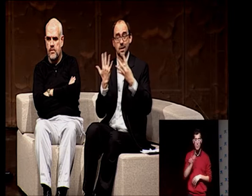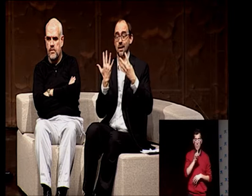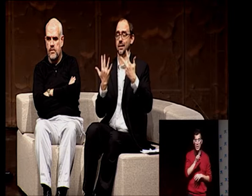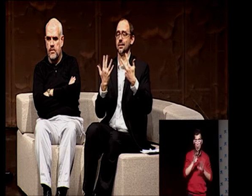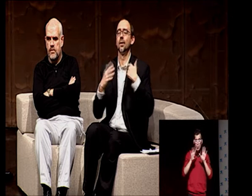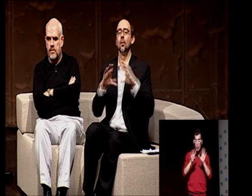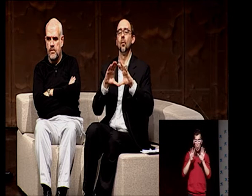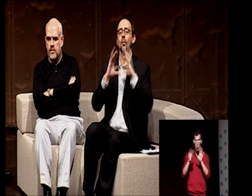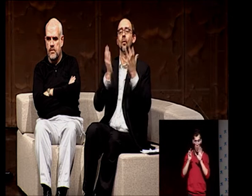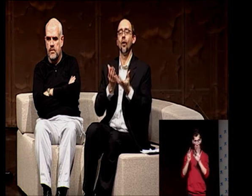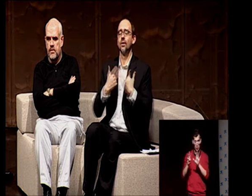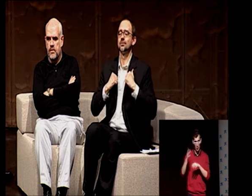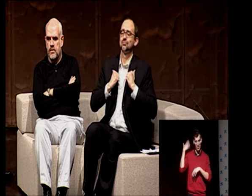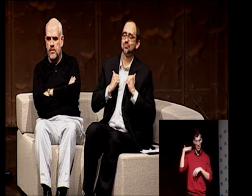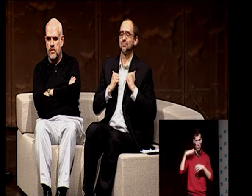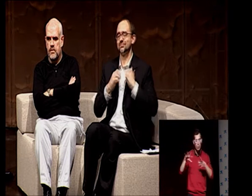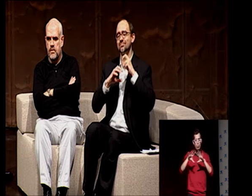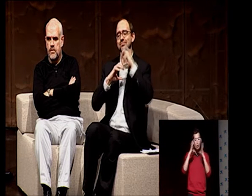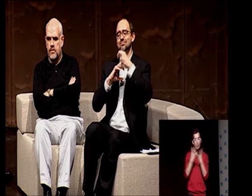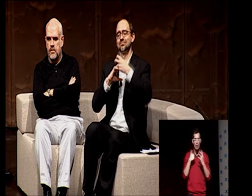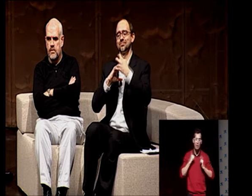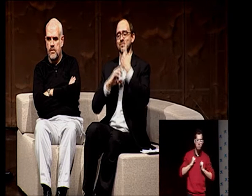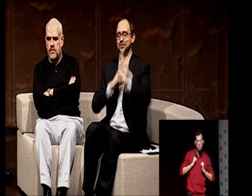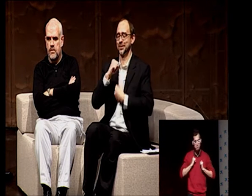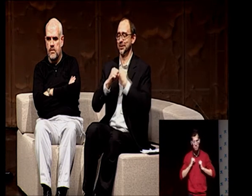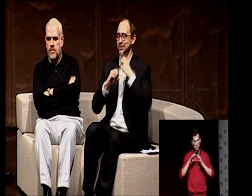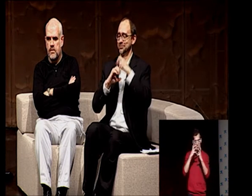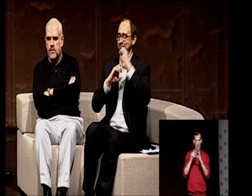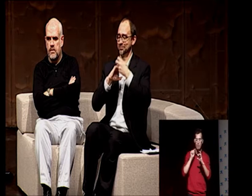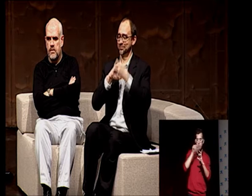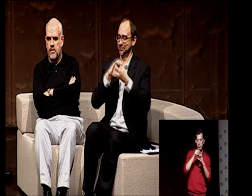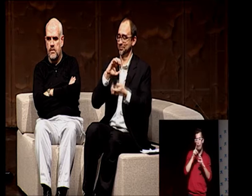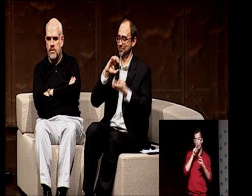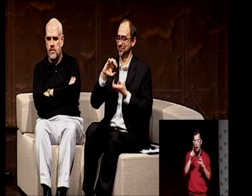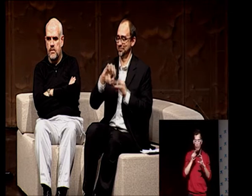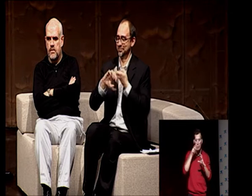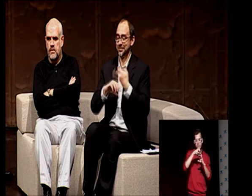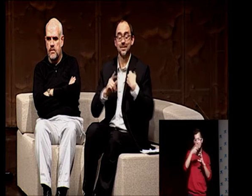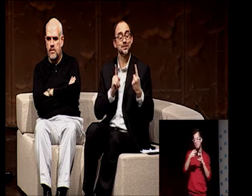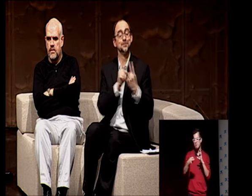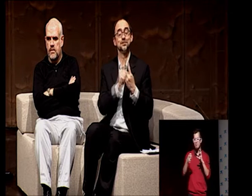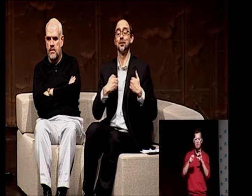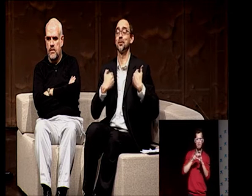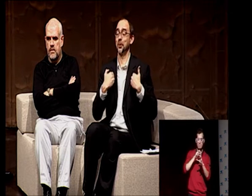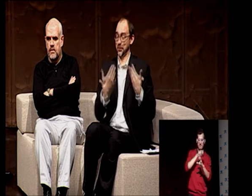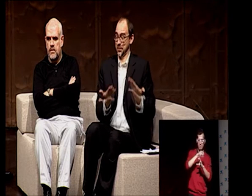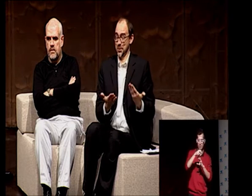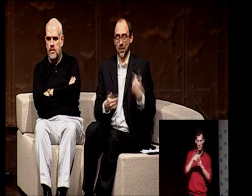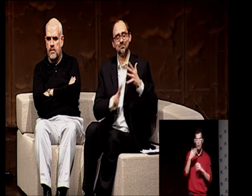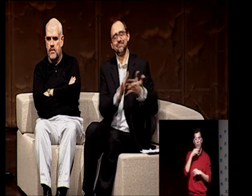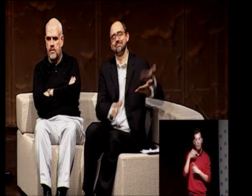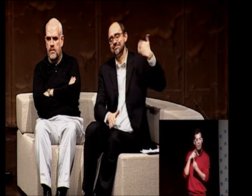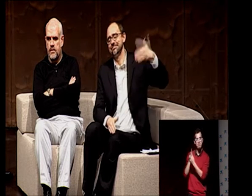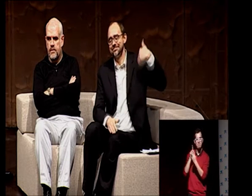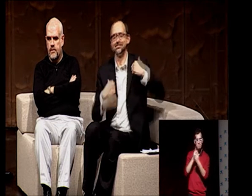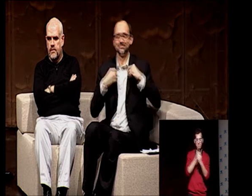través de las redes sociales en 1998 en en un viaje que estuve a